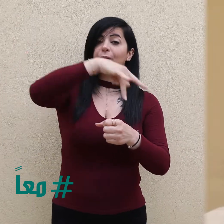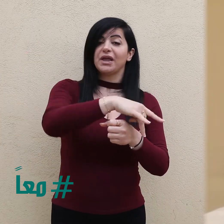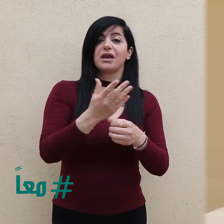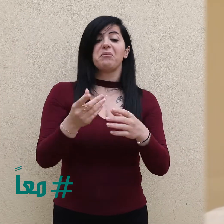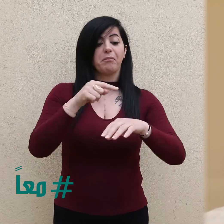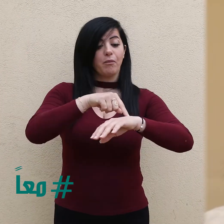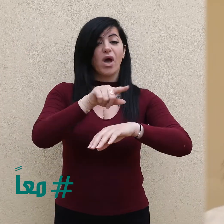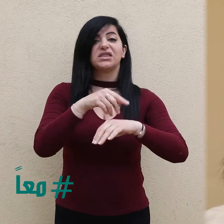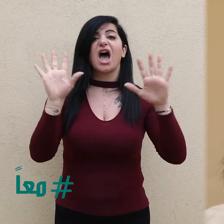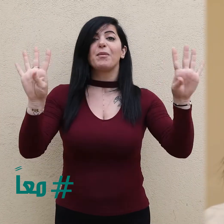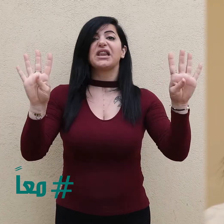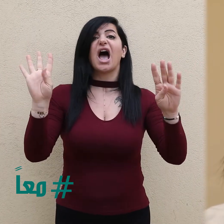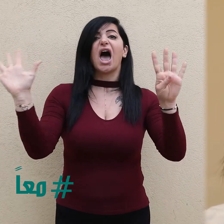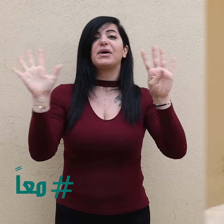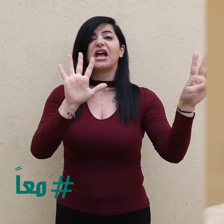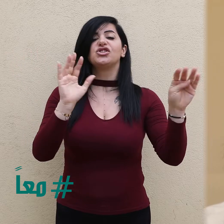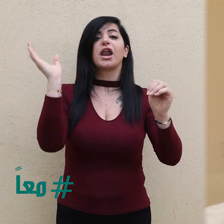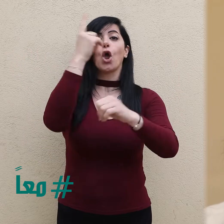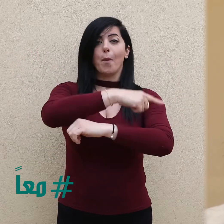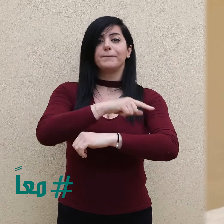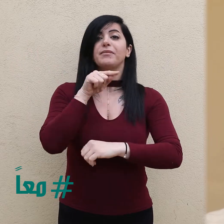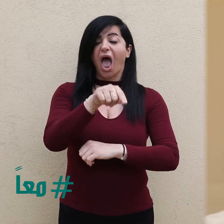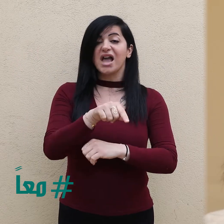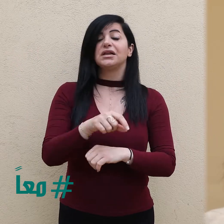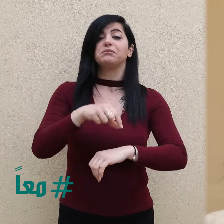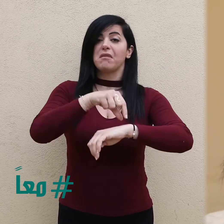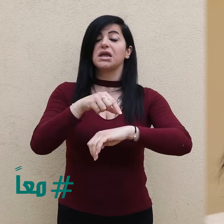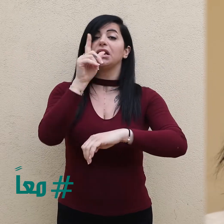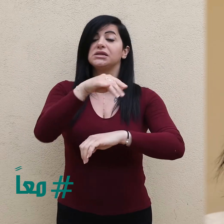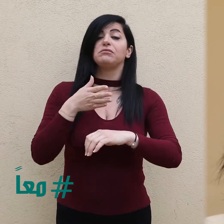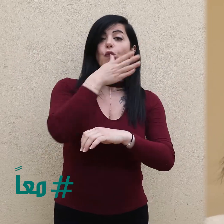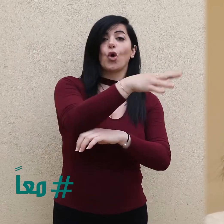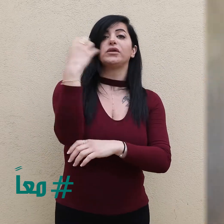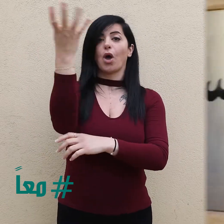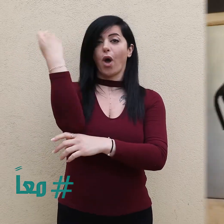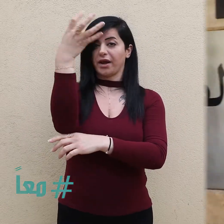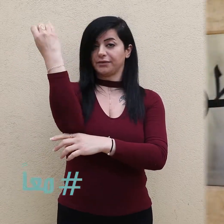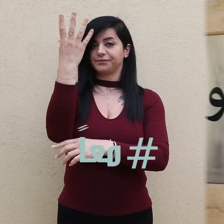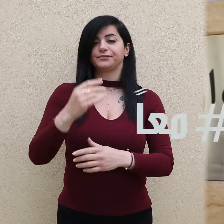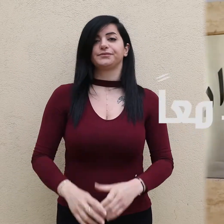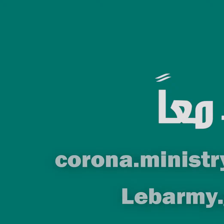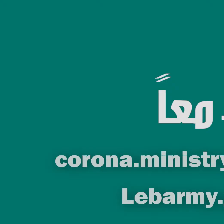من خارج لبنان خلال هال 14 نهار، هيدا المريض اللي مفروض يتجه على الطوارئ.